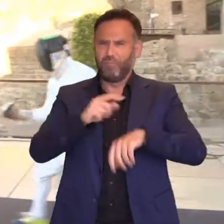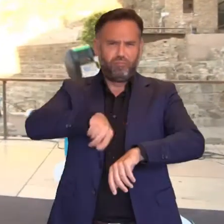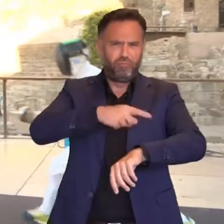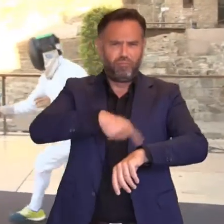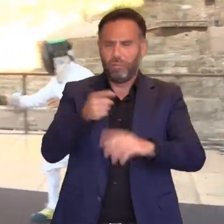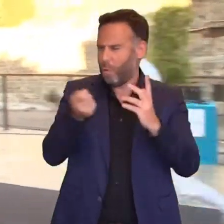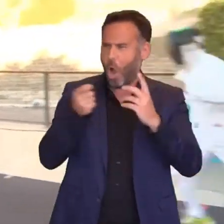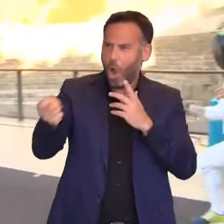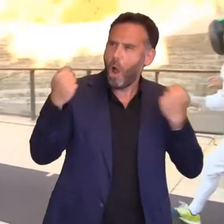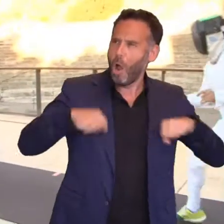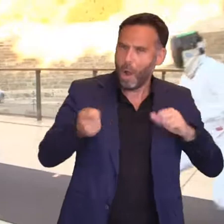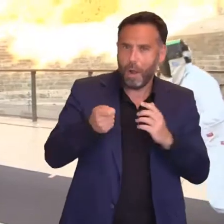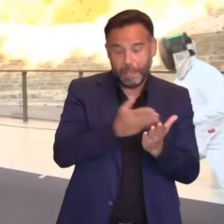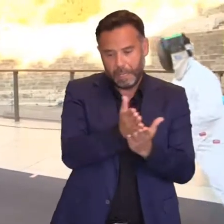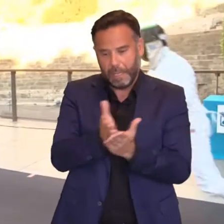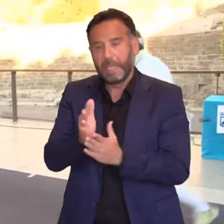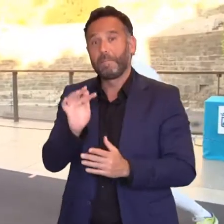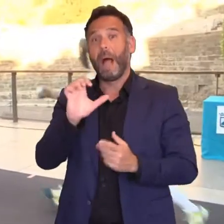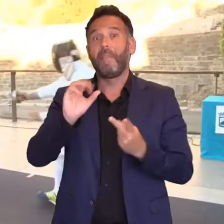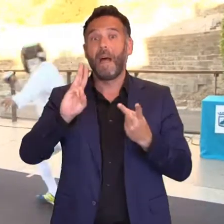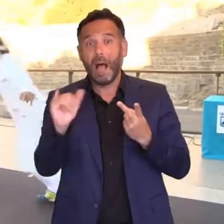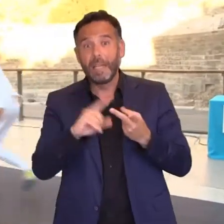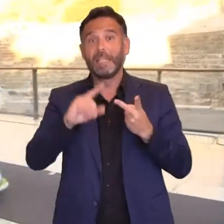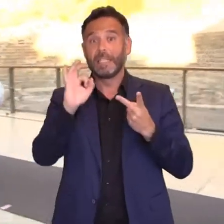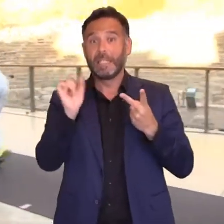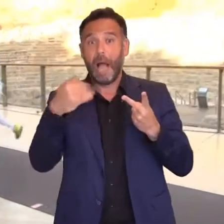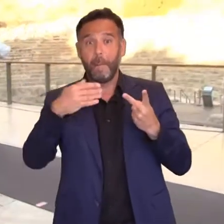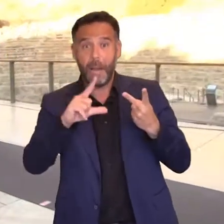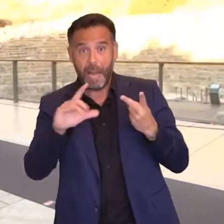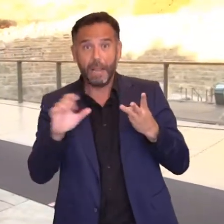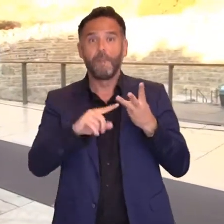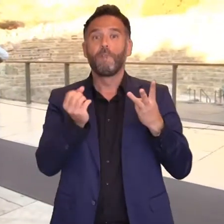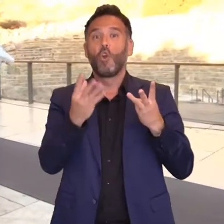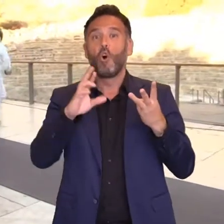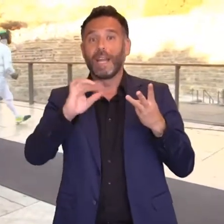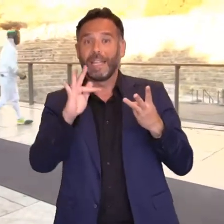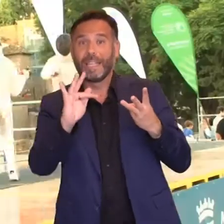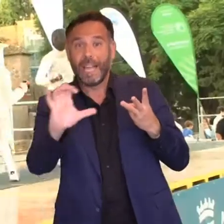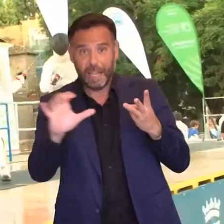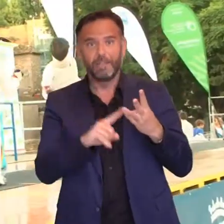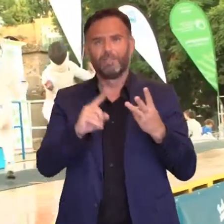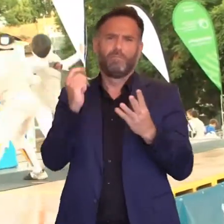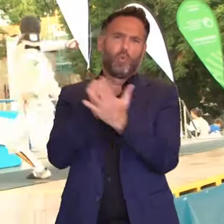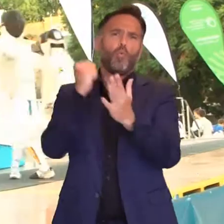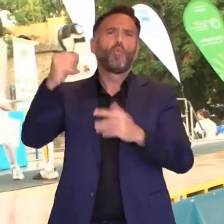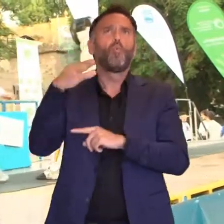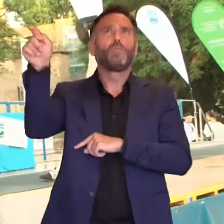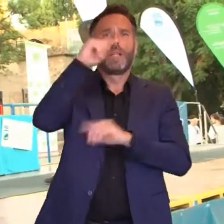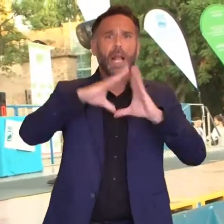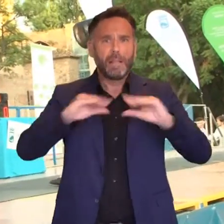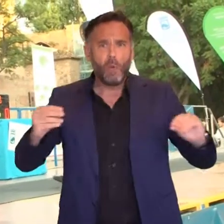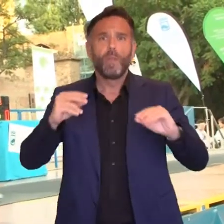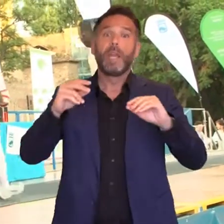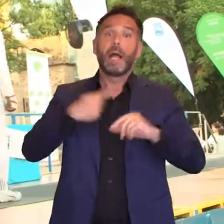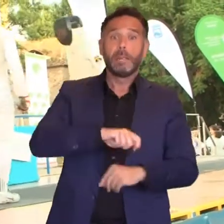maratón ininterrumpida de esgrima en las tres armas, espada, sable y florete, en la que participarán tiradores procedentes de clubs y salas de armas